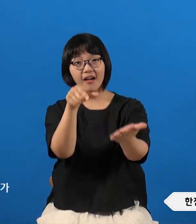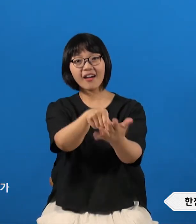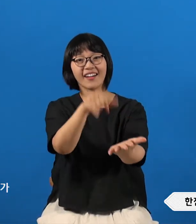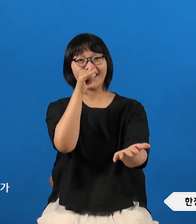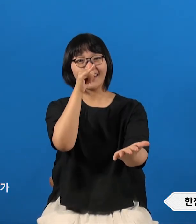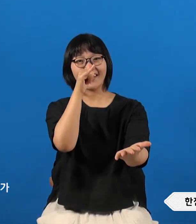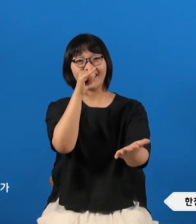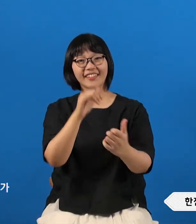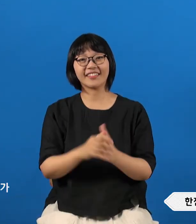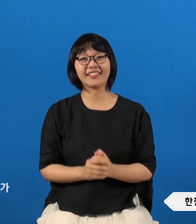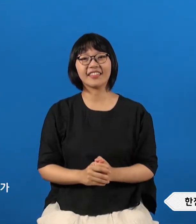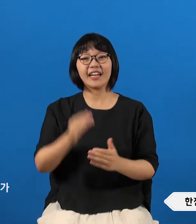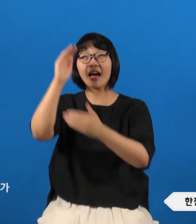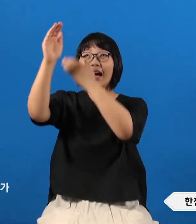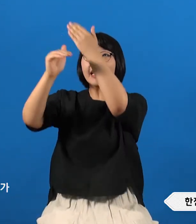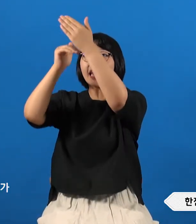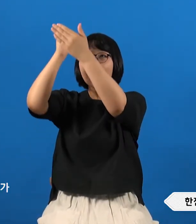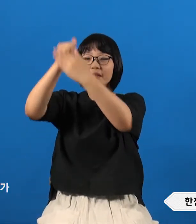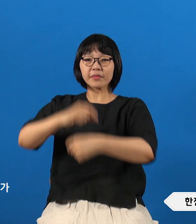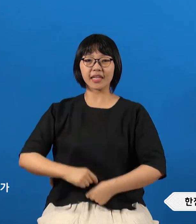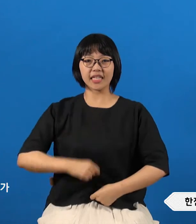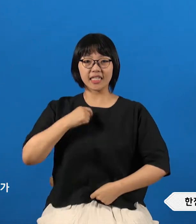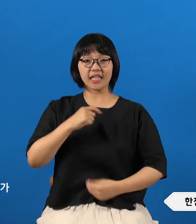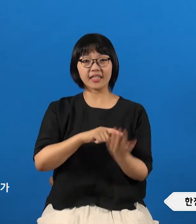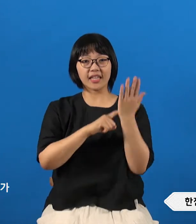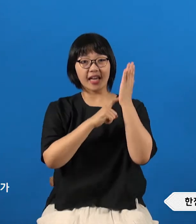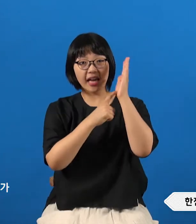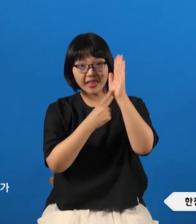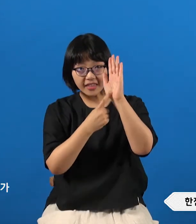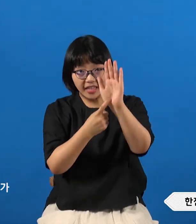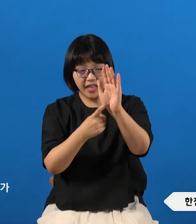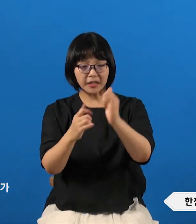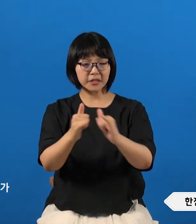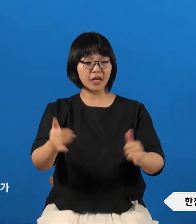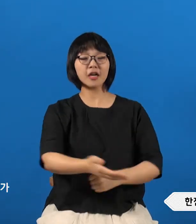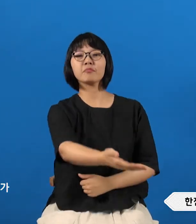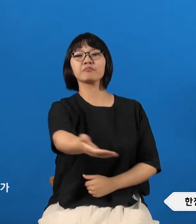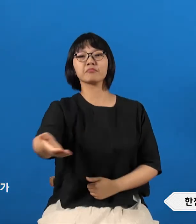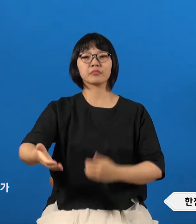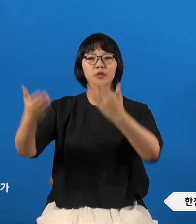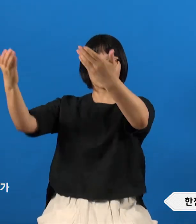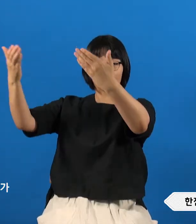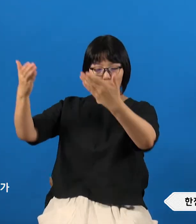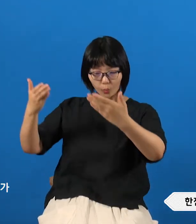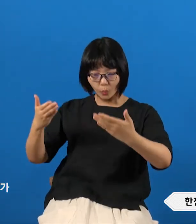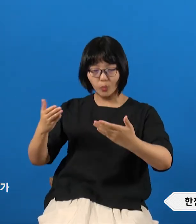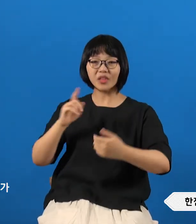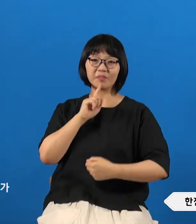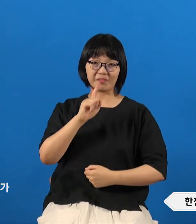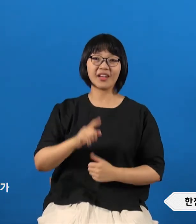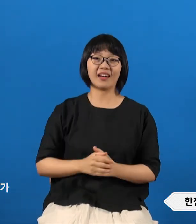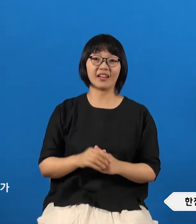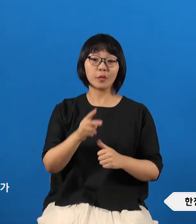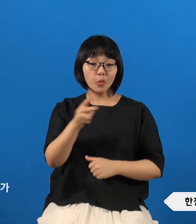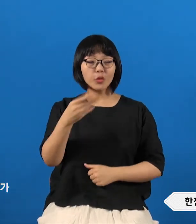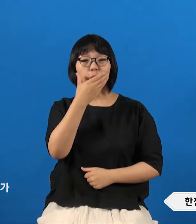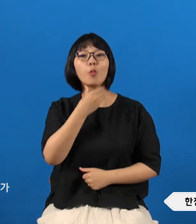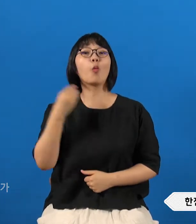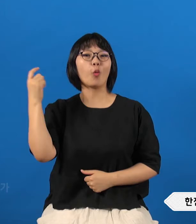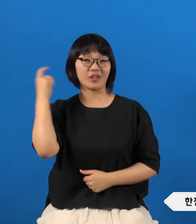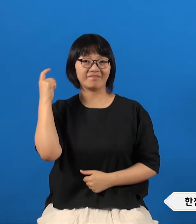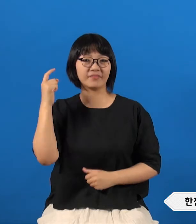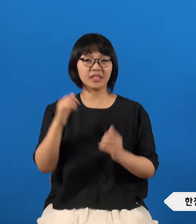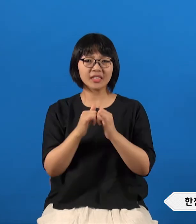나타나서, 하나님의 의가 나타나서 우리에게 주어졌다 하는 것이 복음입니다. 인간의